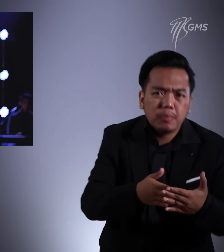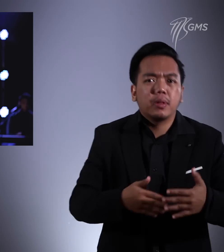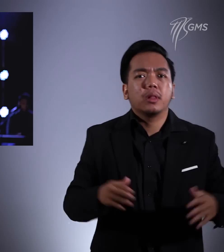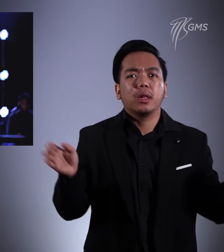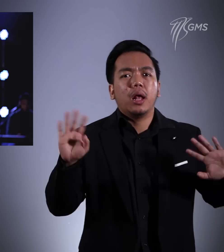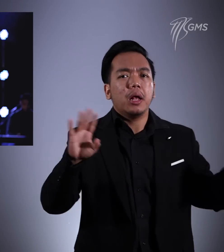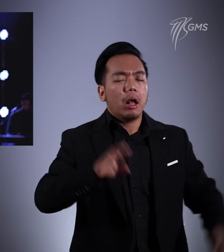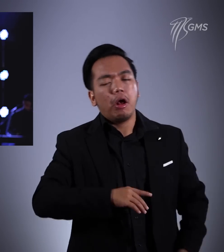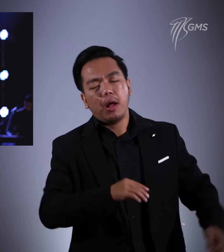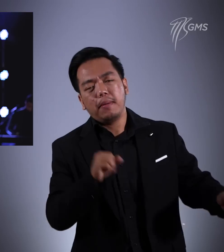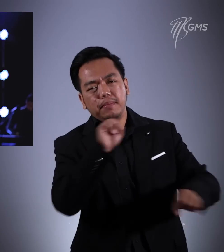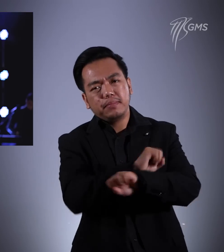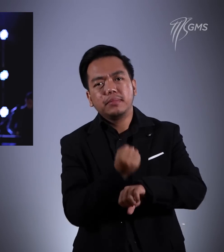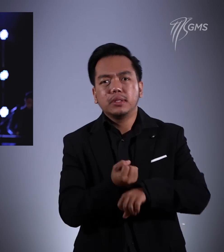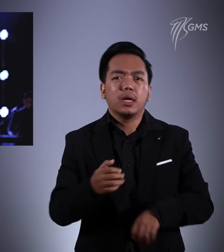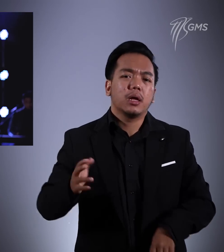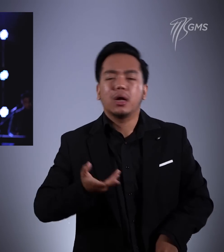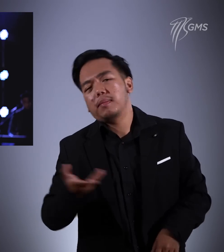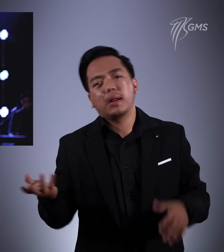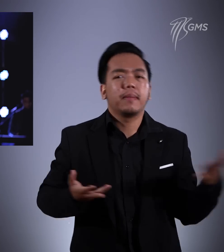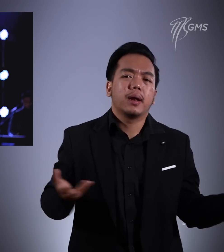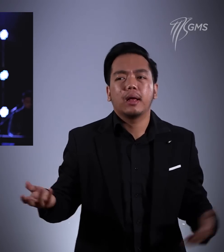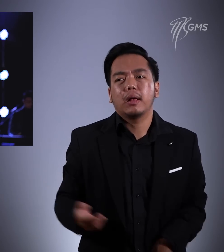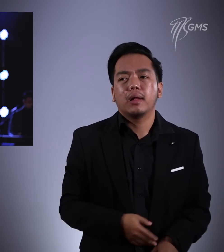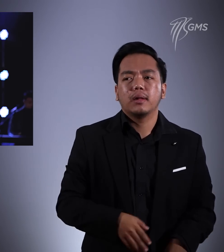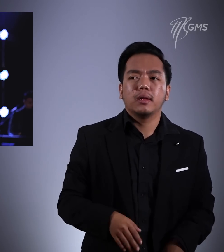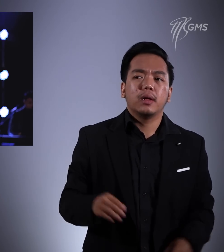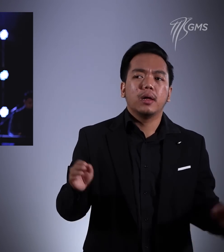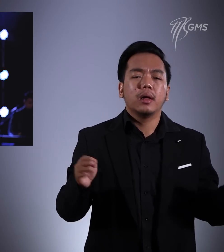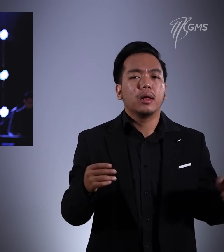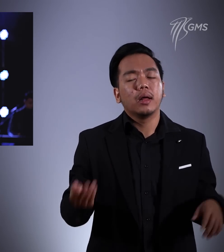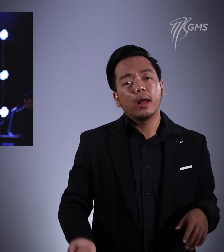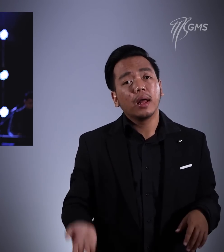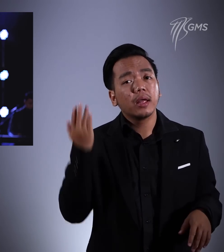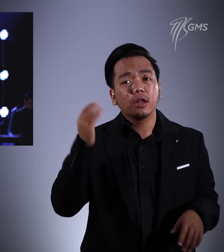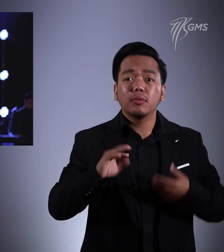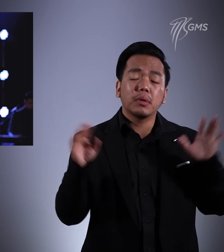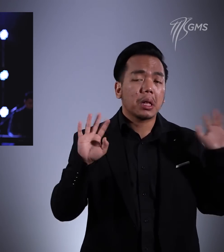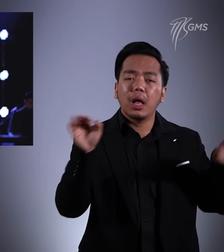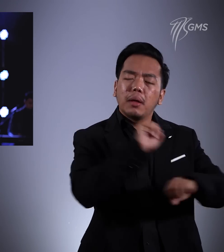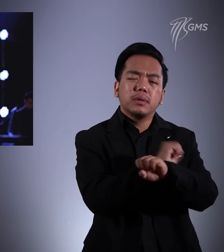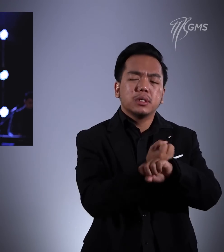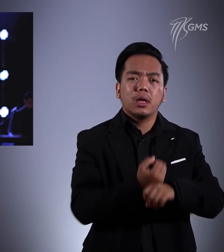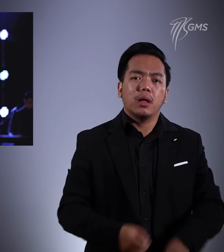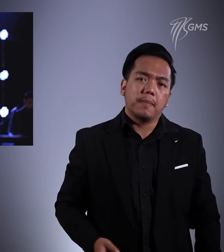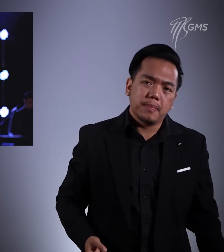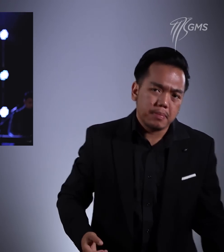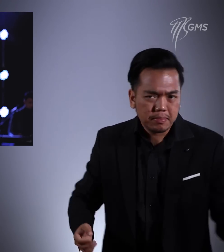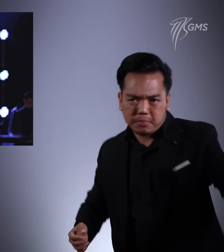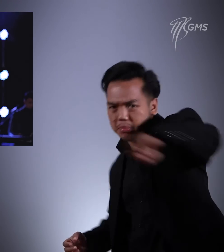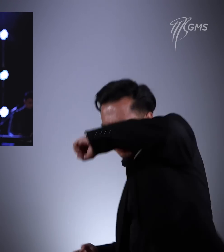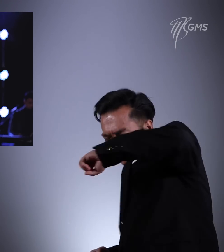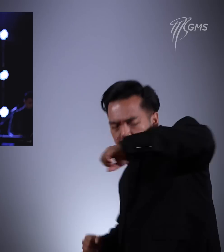bisa. Ya kan? Hidup juga nggak sanggup. Jadi gimana nih? Perisai iman itu bertahan. Namanya perisai